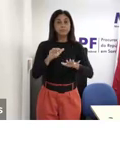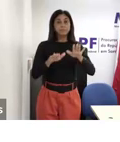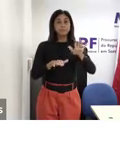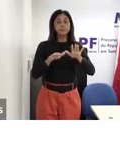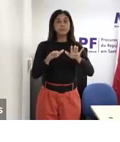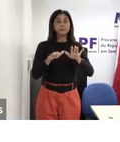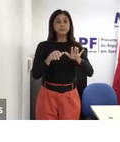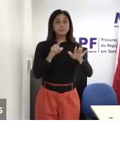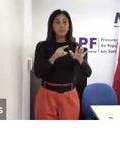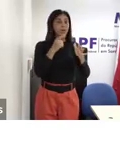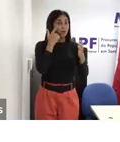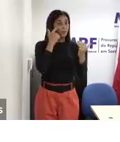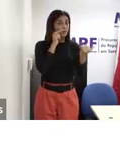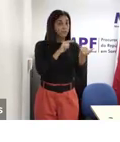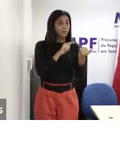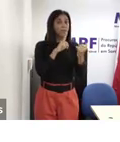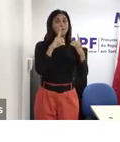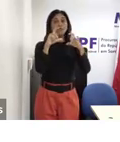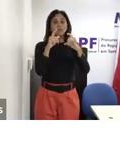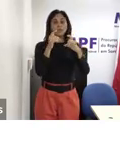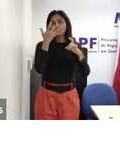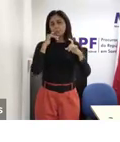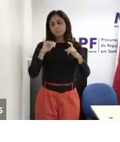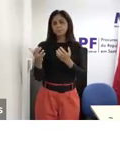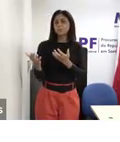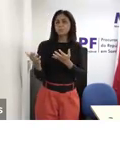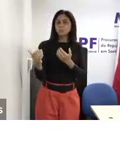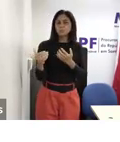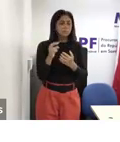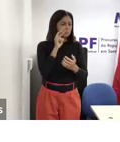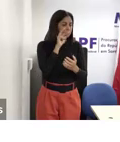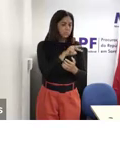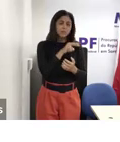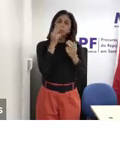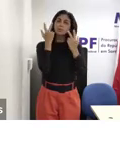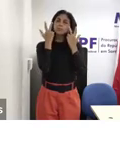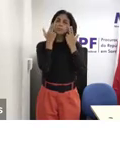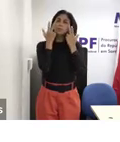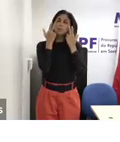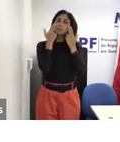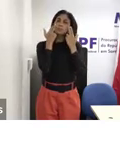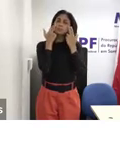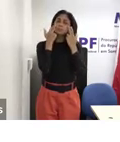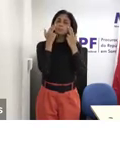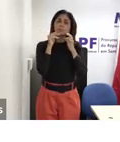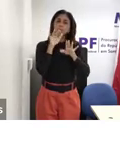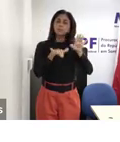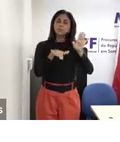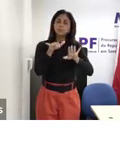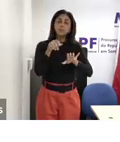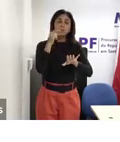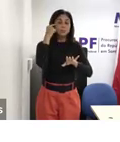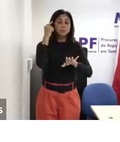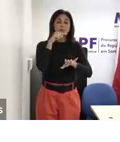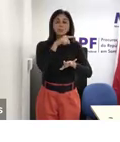ter nada errado pode ter sim alguma coisa errada porque os criminosos podem est passando por crianças adolescentes dissimulando a